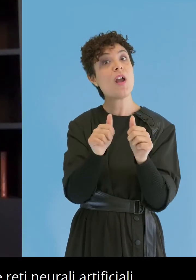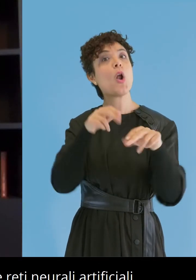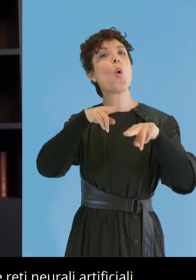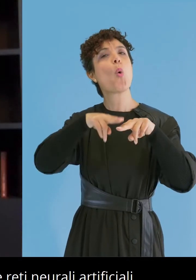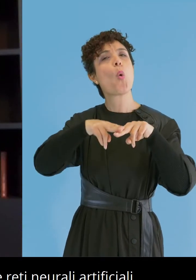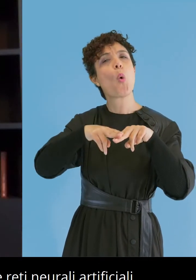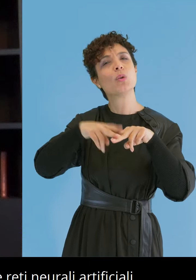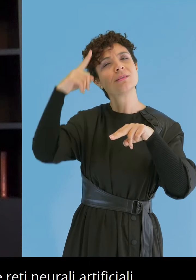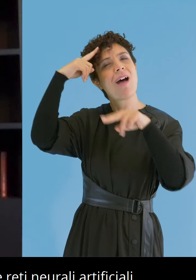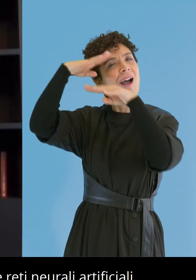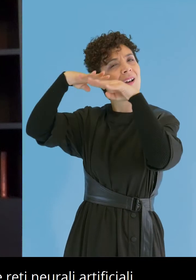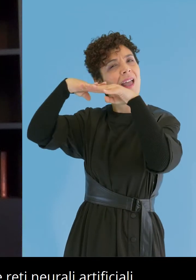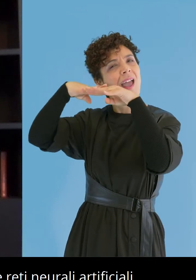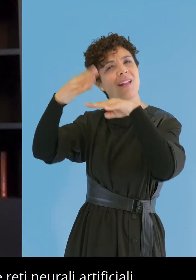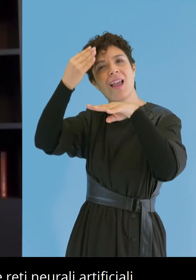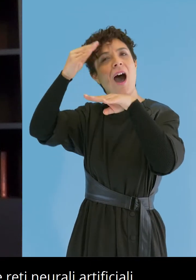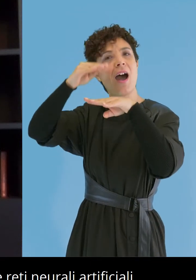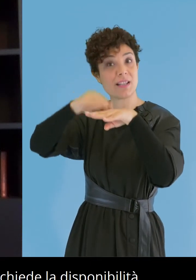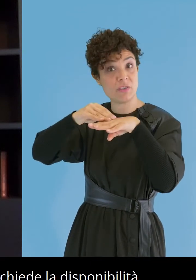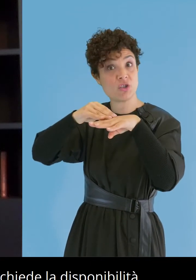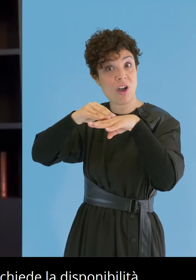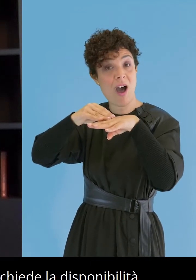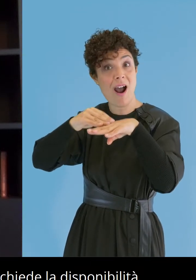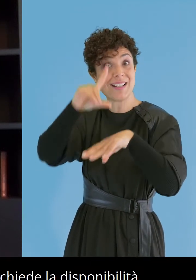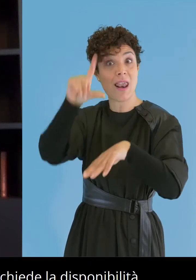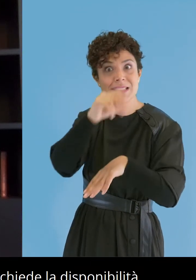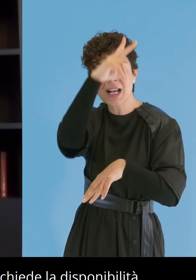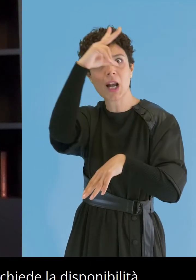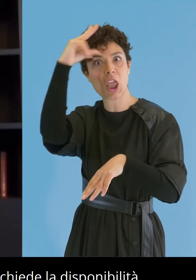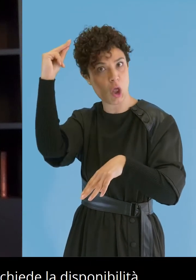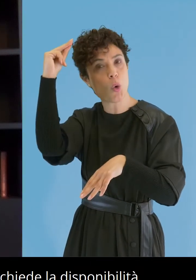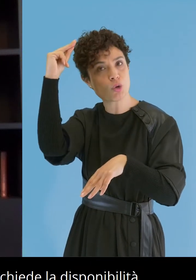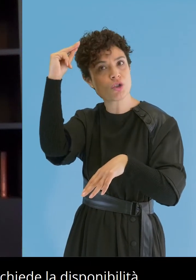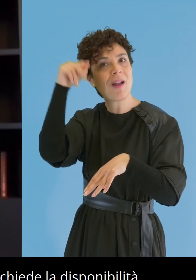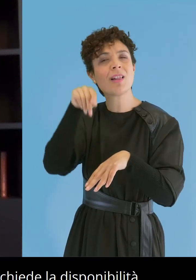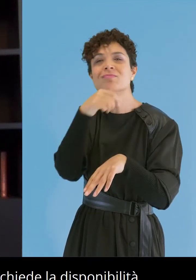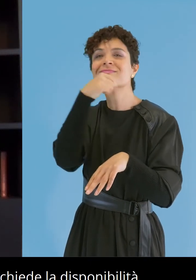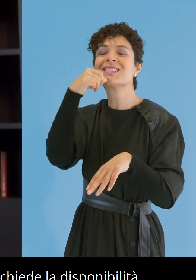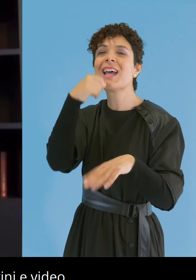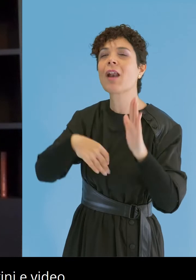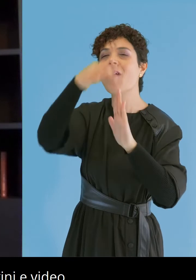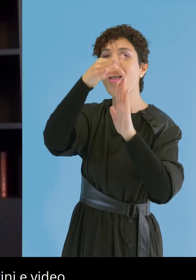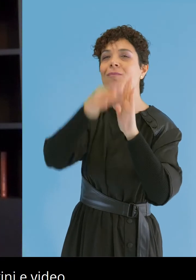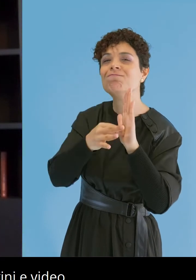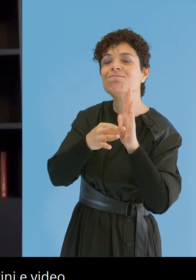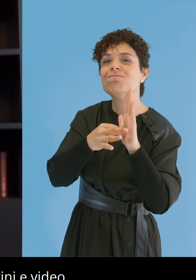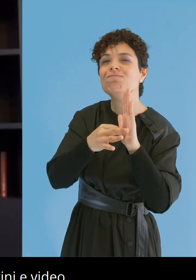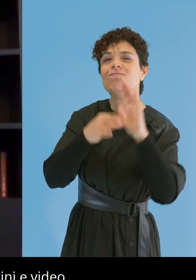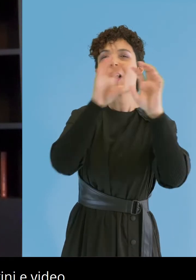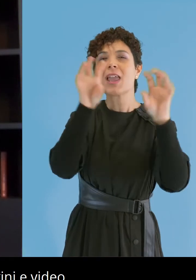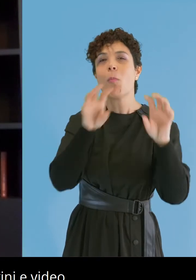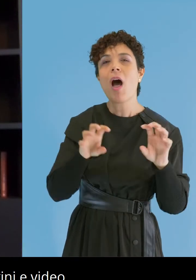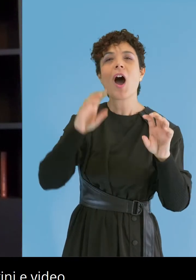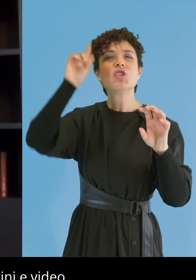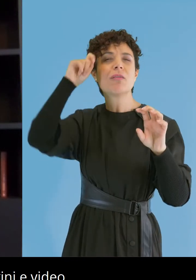L'applicazione di un modello basato sulle reti neurali artificiali al riconoscimento della lingua dei segni richiede la disponibilità di un dataset esteso